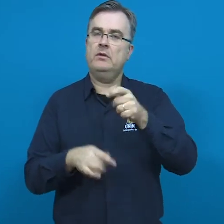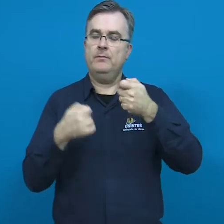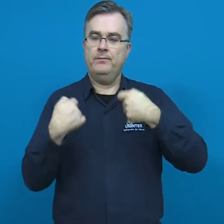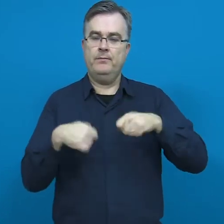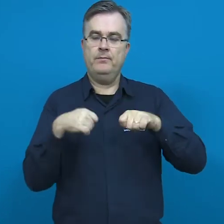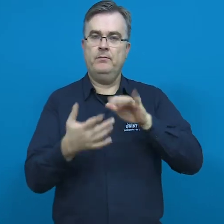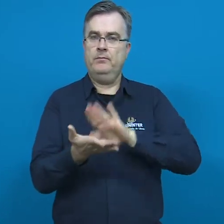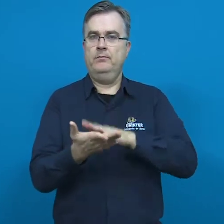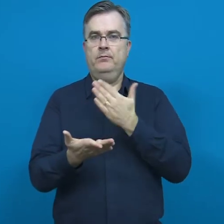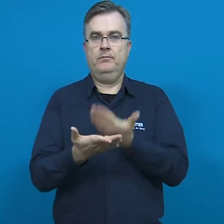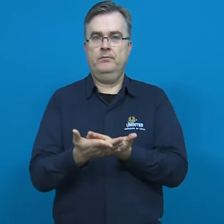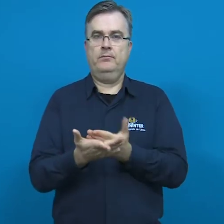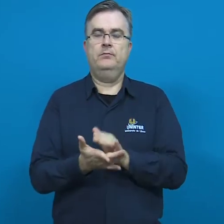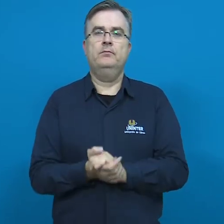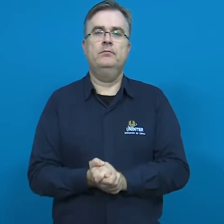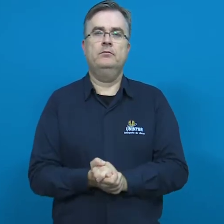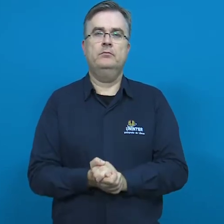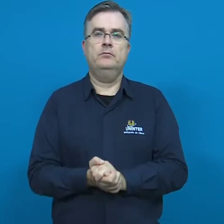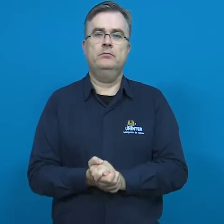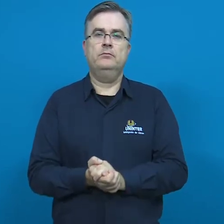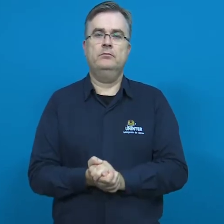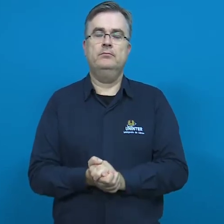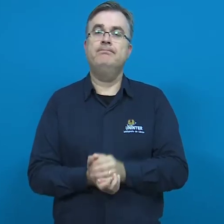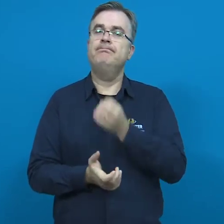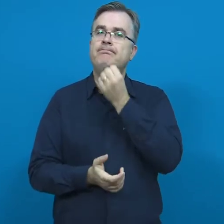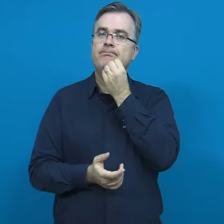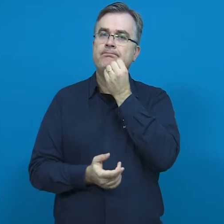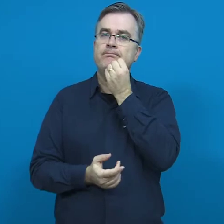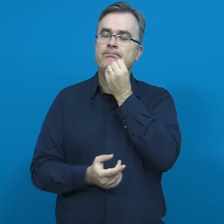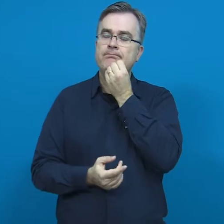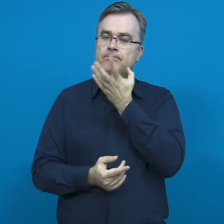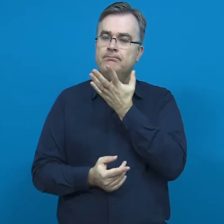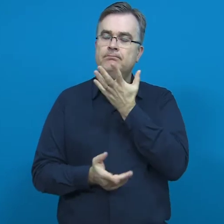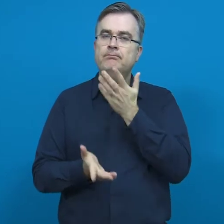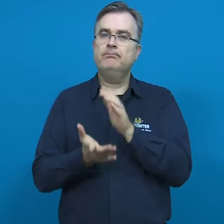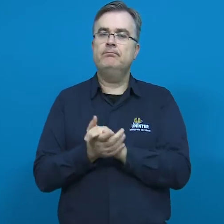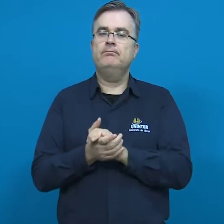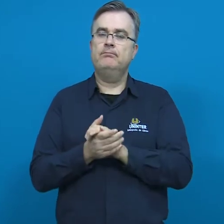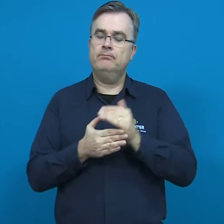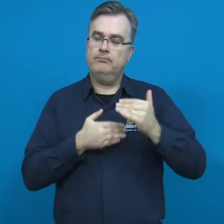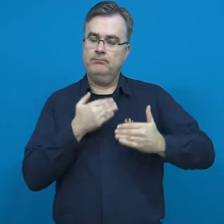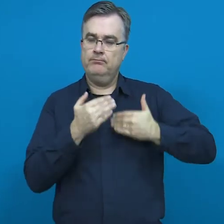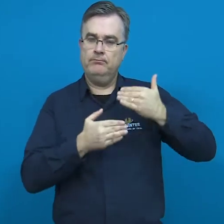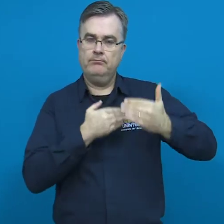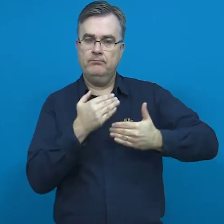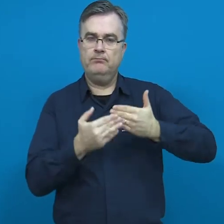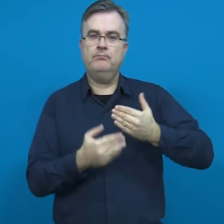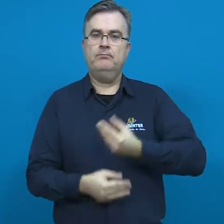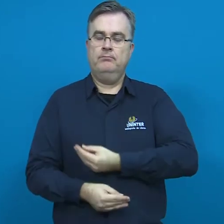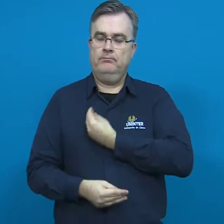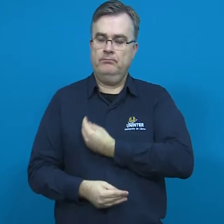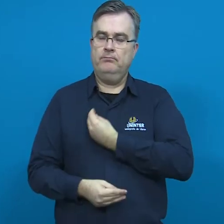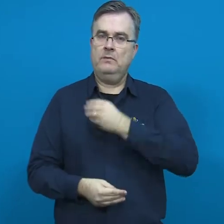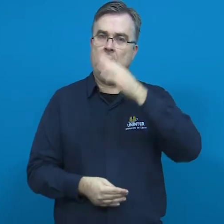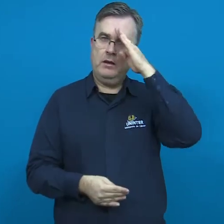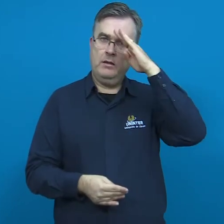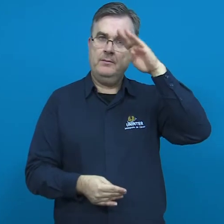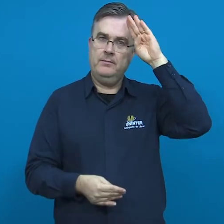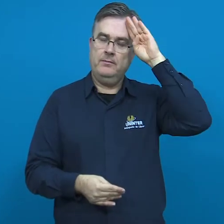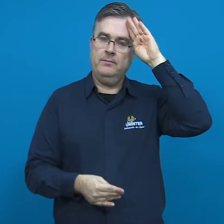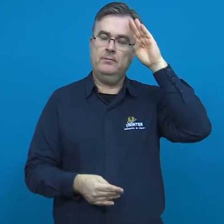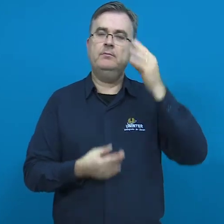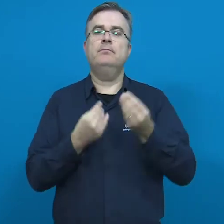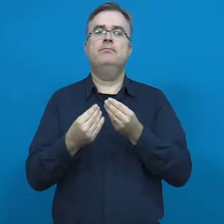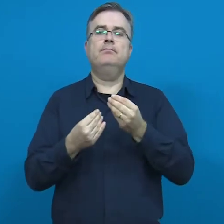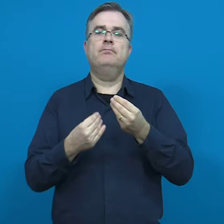conseguir, não há necessidade do intérprete. Muito bem. Tá aí uma trajetória de vida e